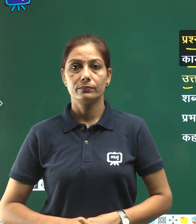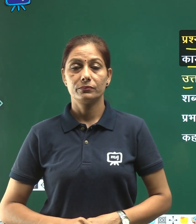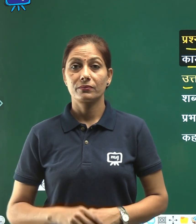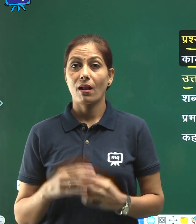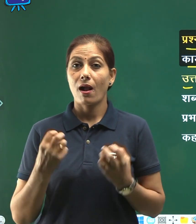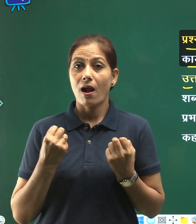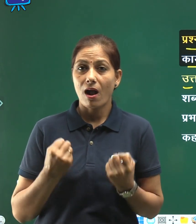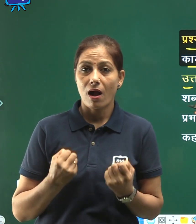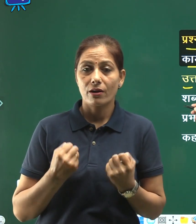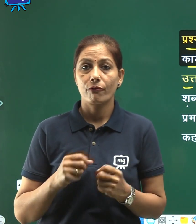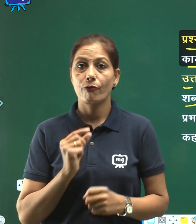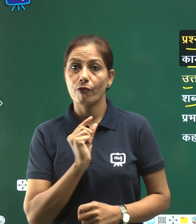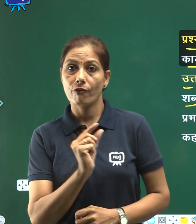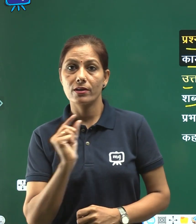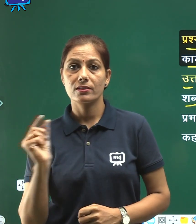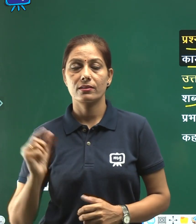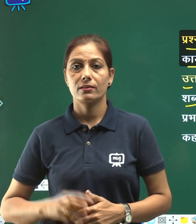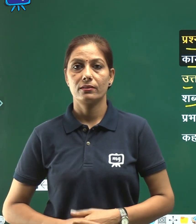कठिन शब्दों से